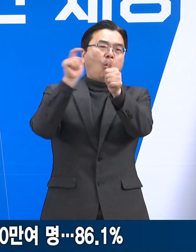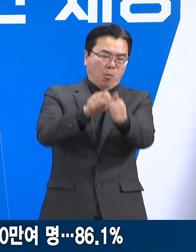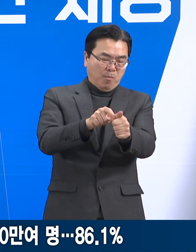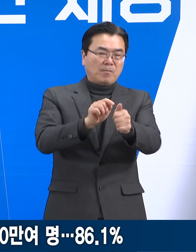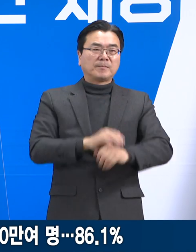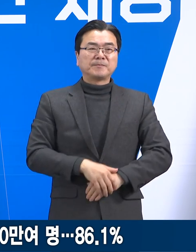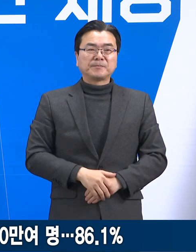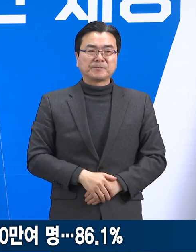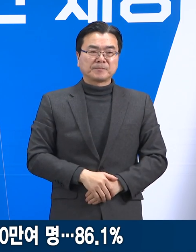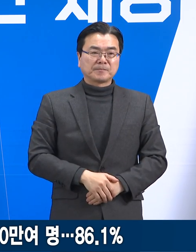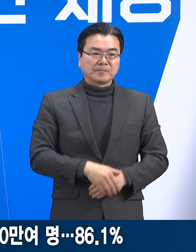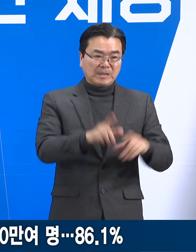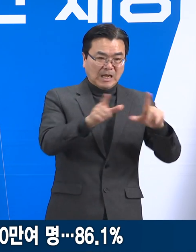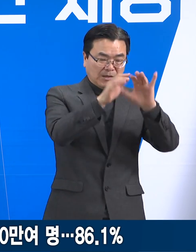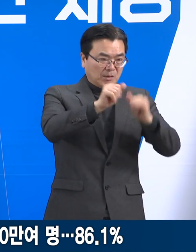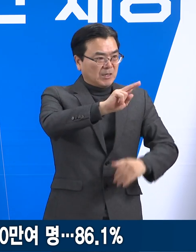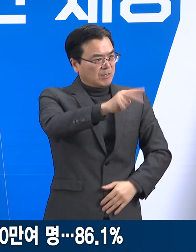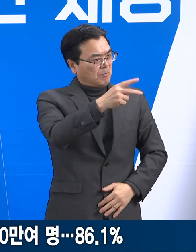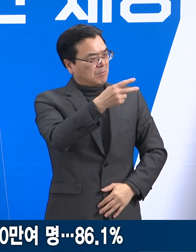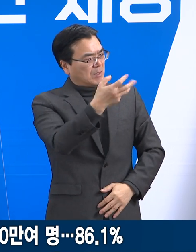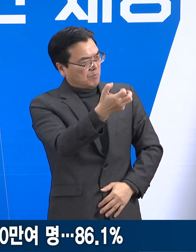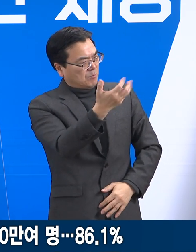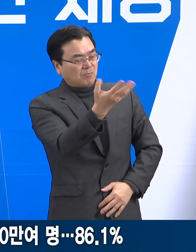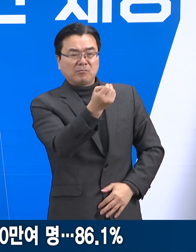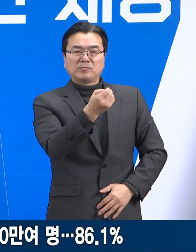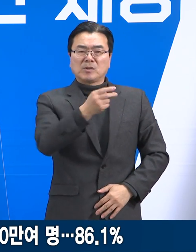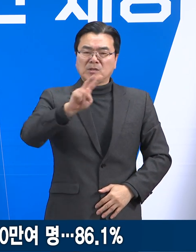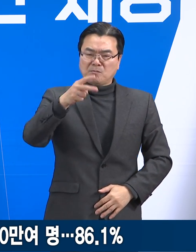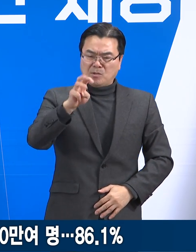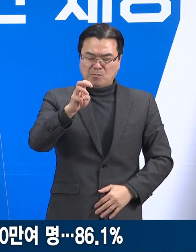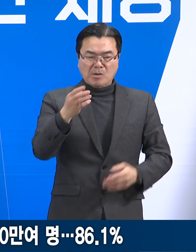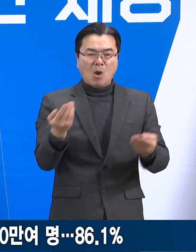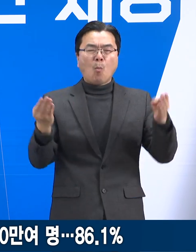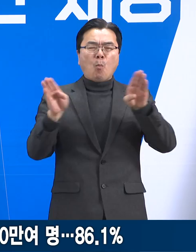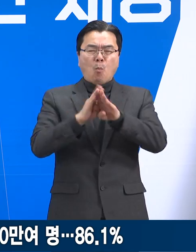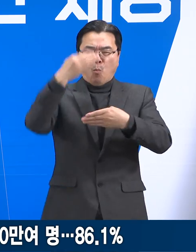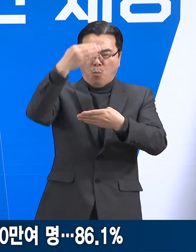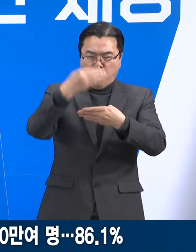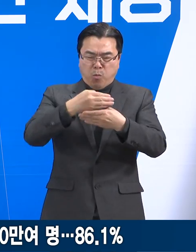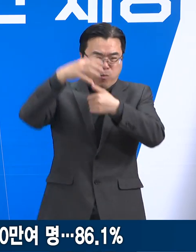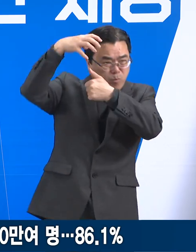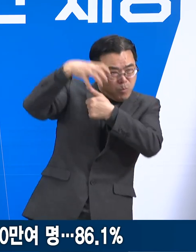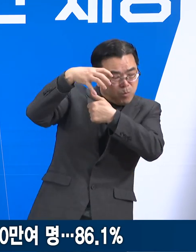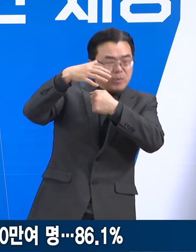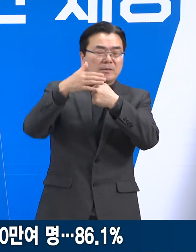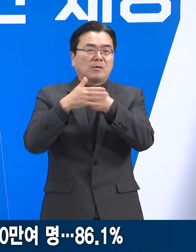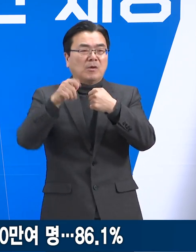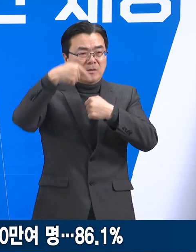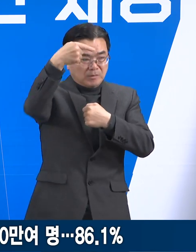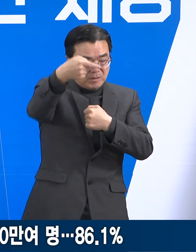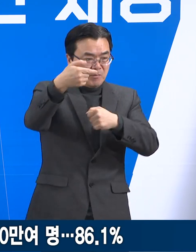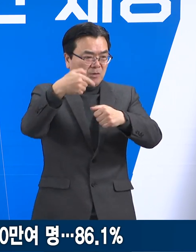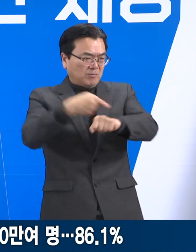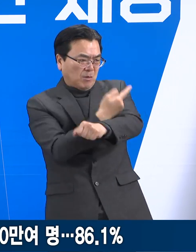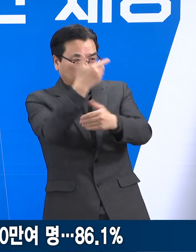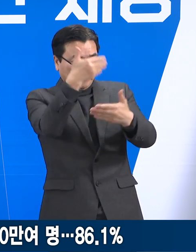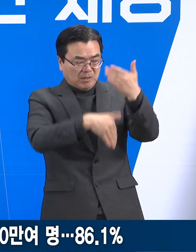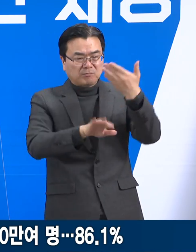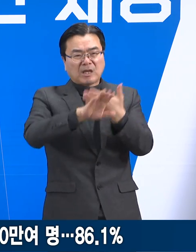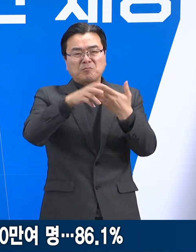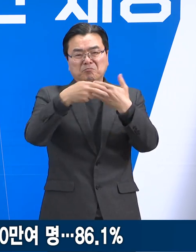입소자는 285명이며 270명은 코호트 격리되었고 15명은 타 병원으로